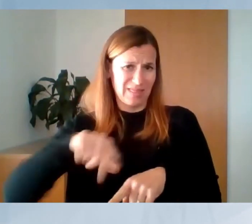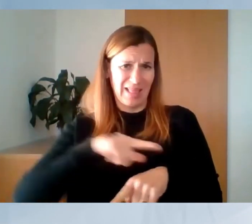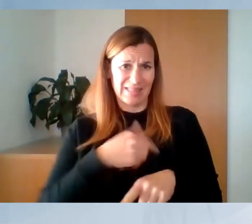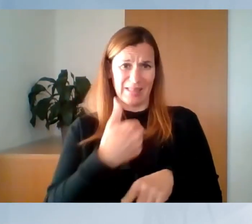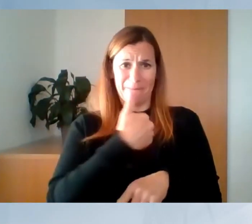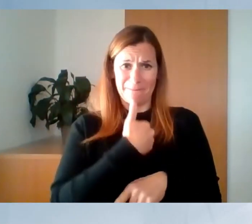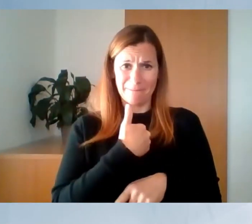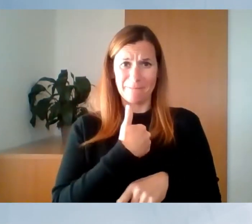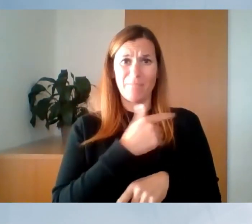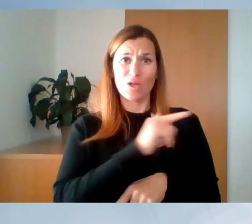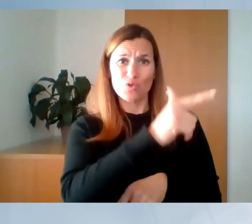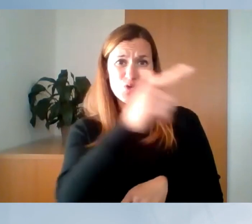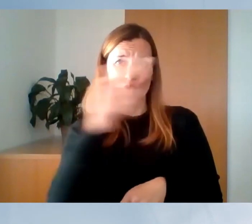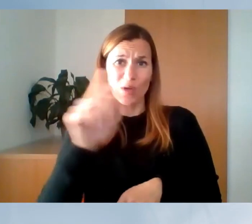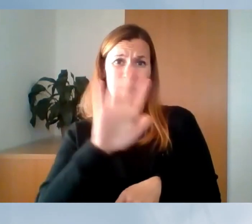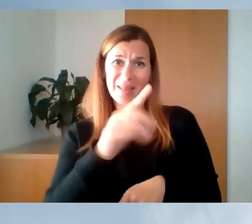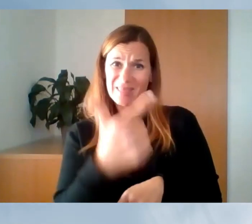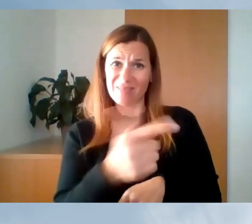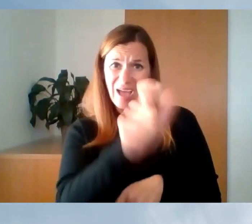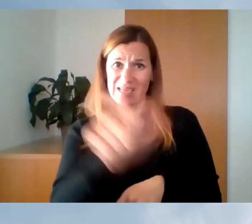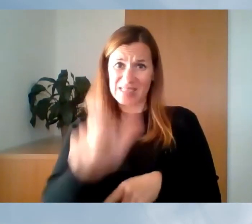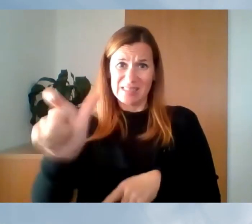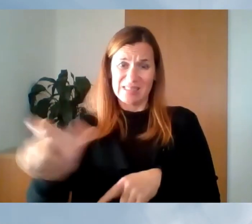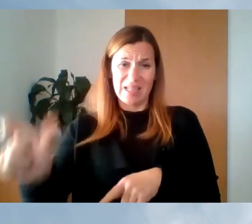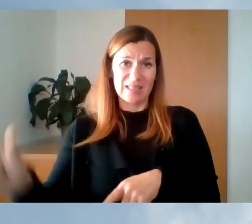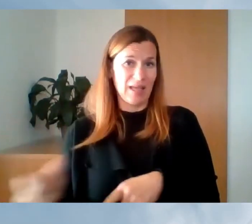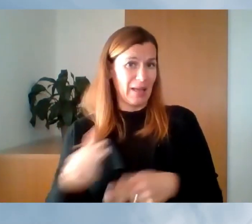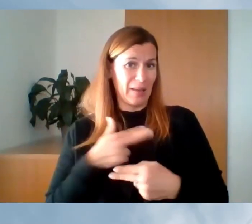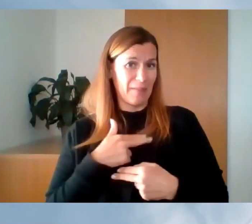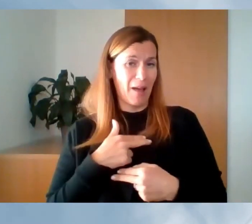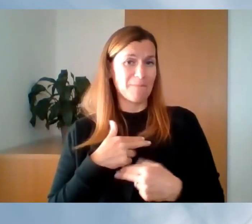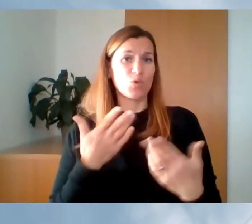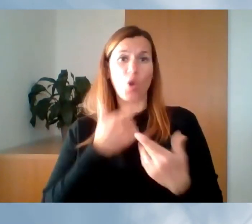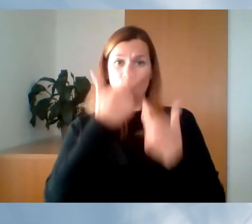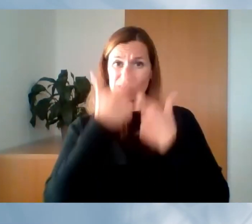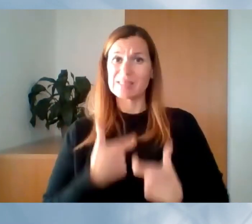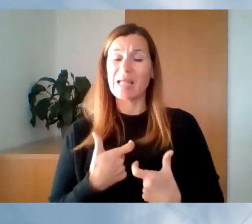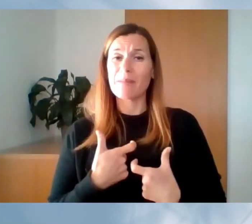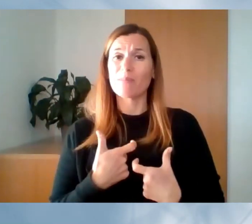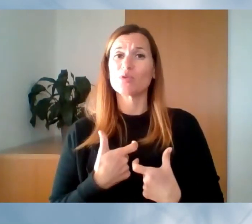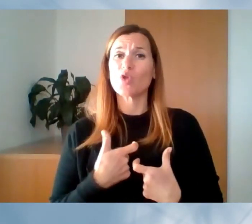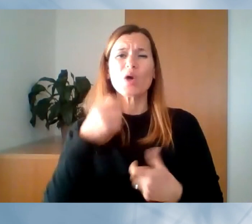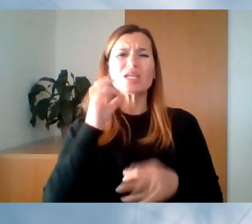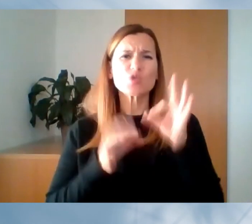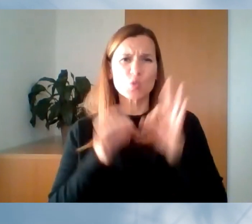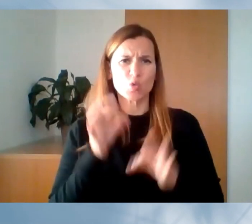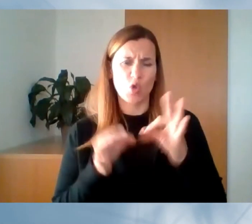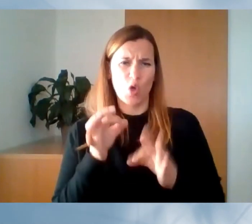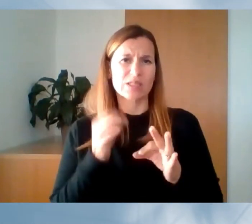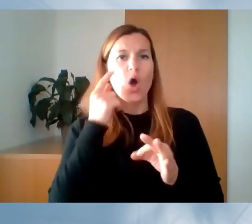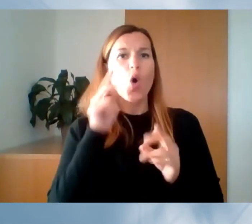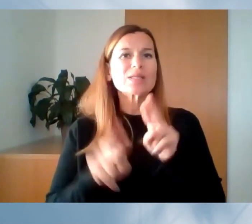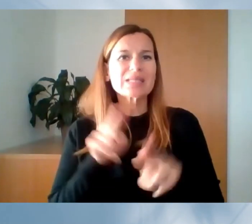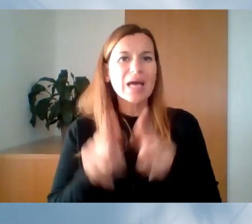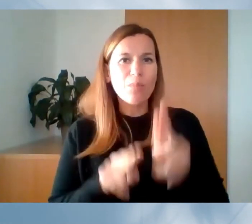od mene pa vseh 25 ostalih imamo neko osebno izkušnjo z